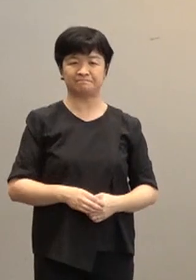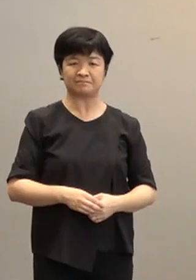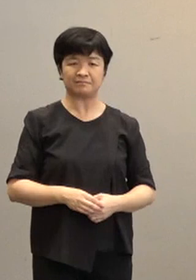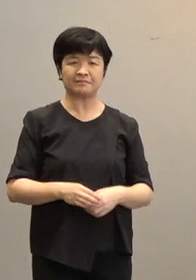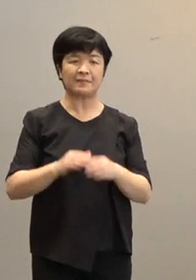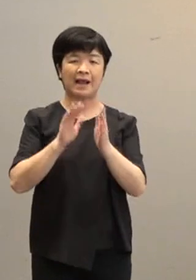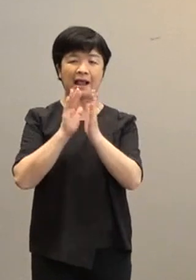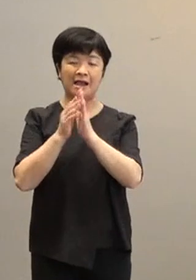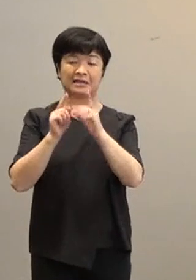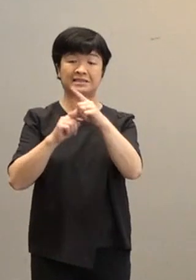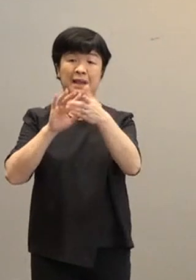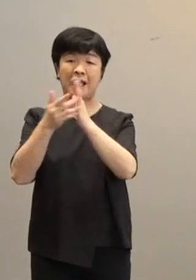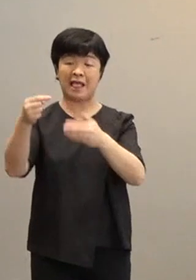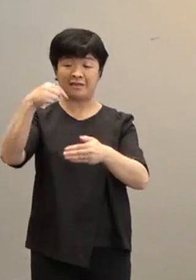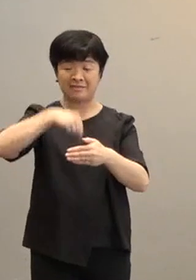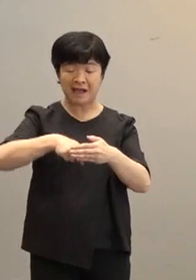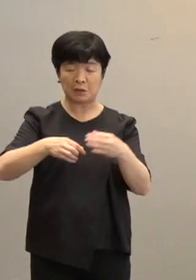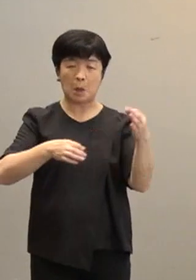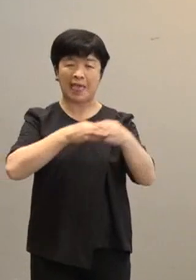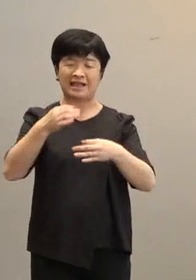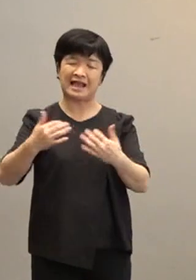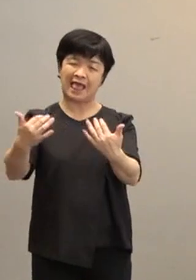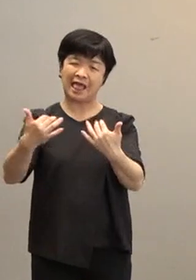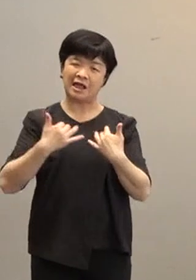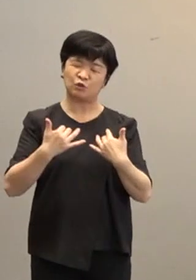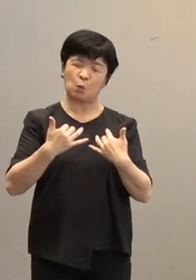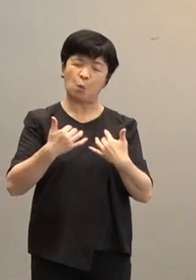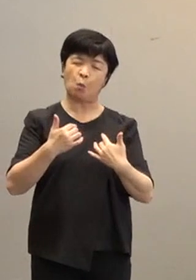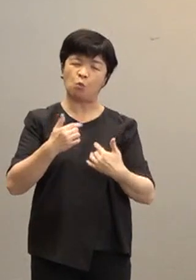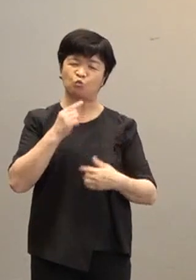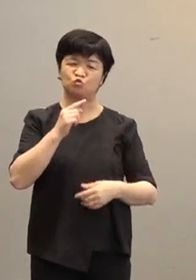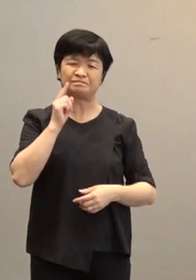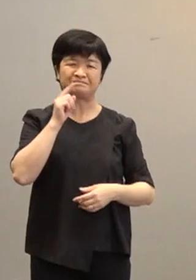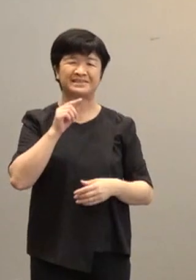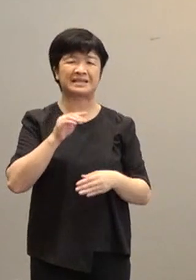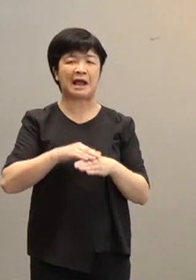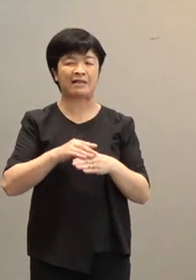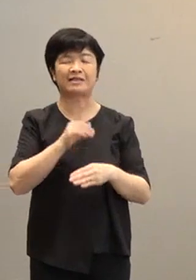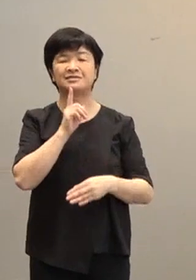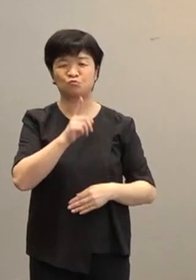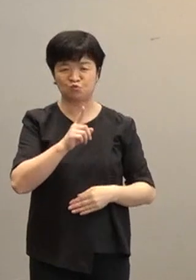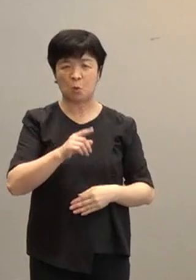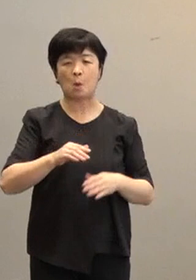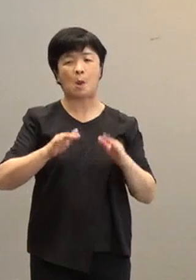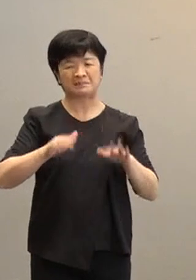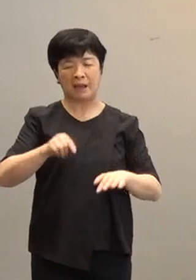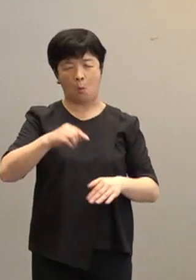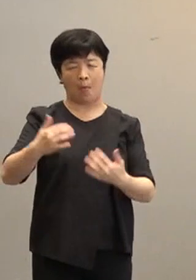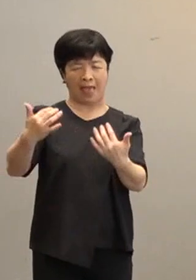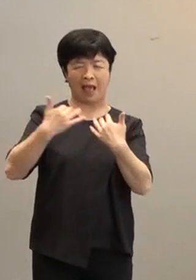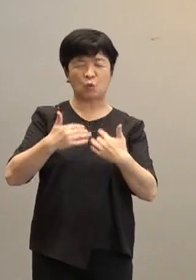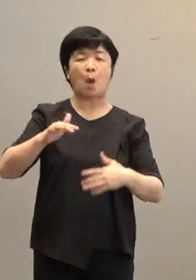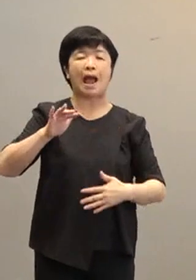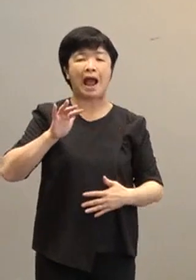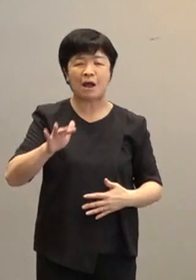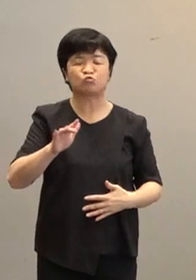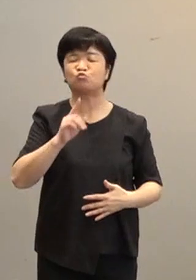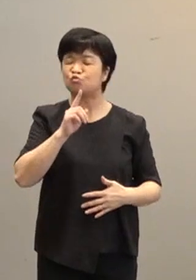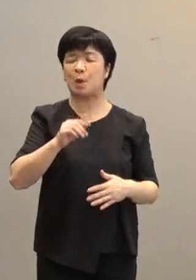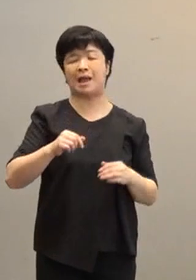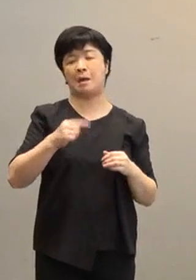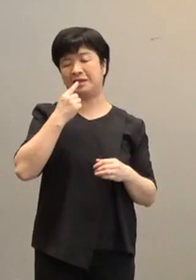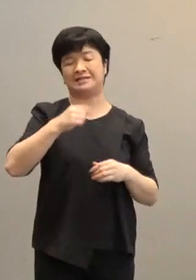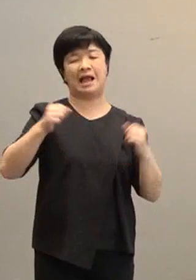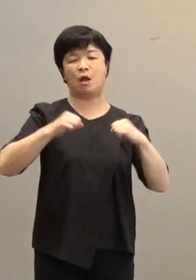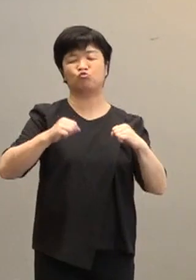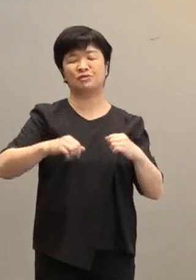への影響という観点ではですね、これは現時点で何かこういう影響というものは現時点で確認はしておりません